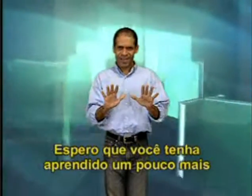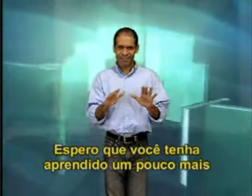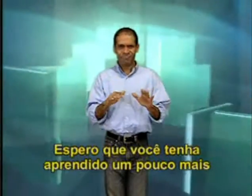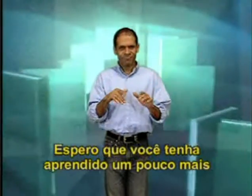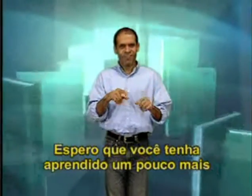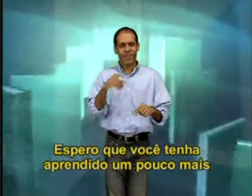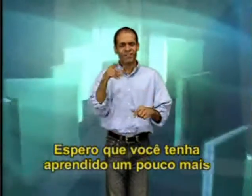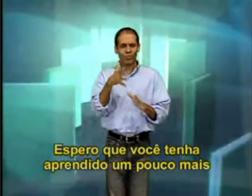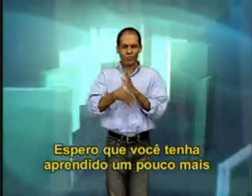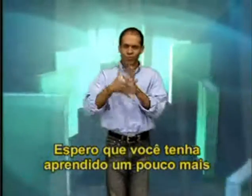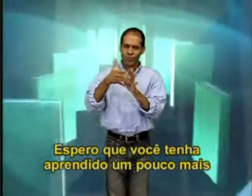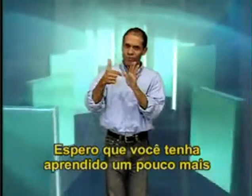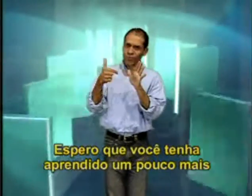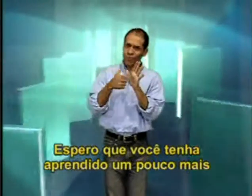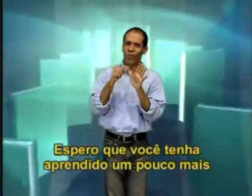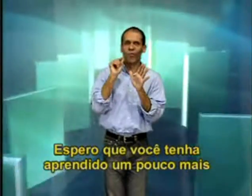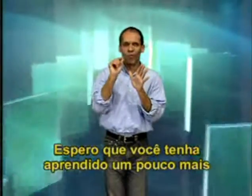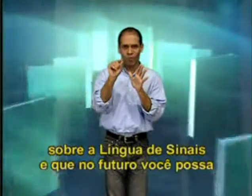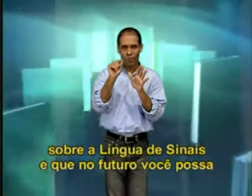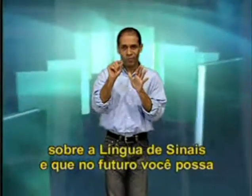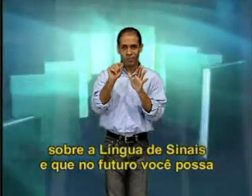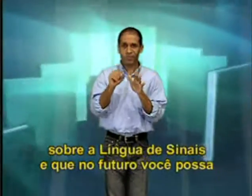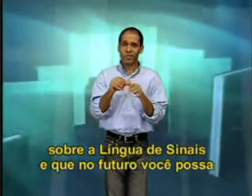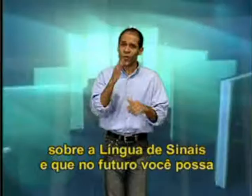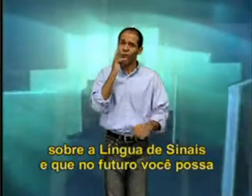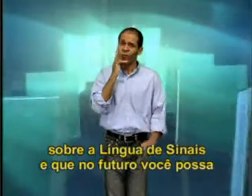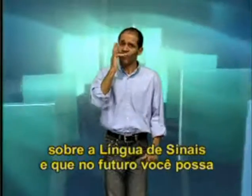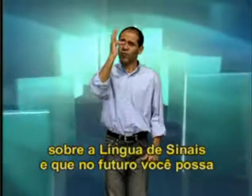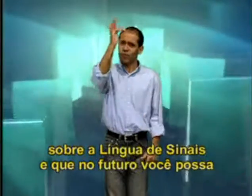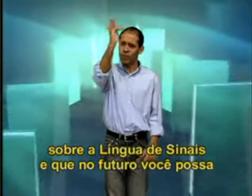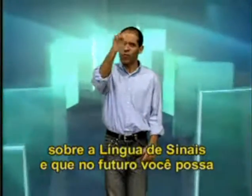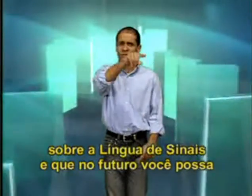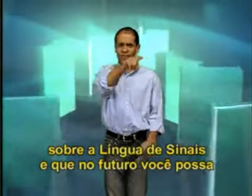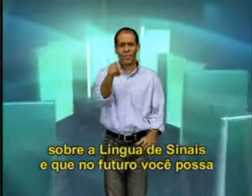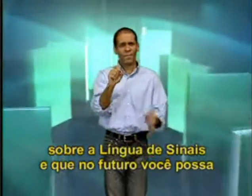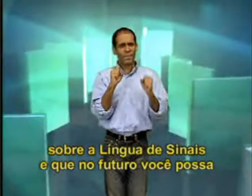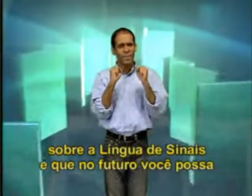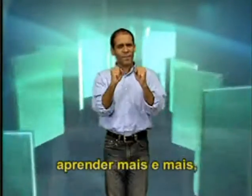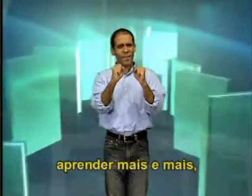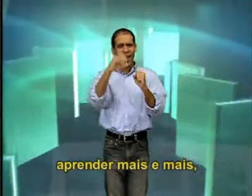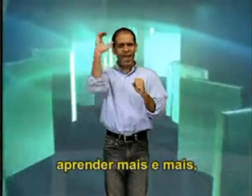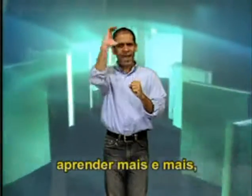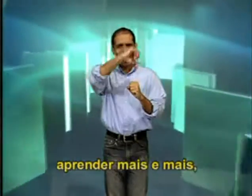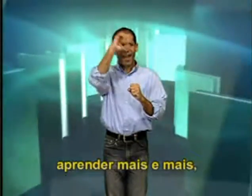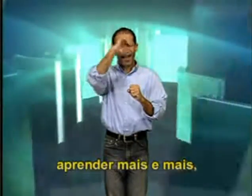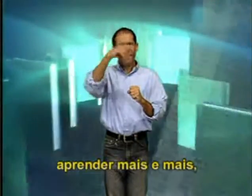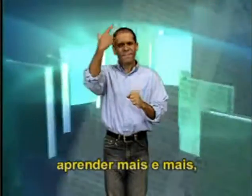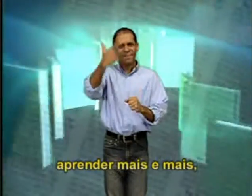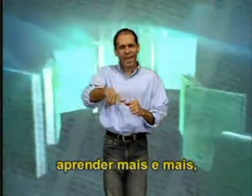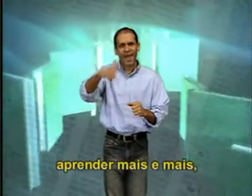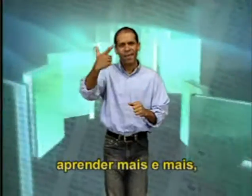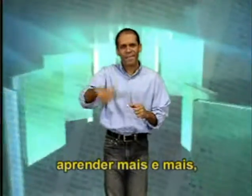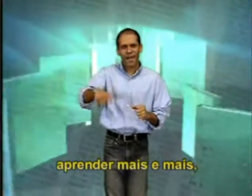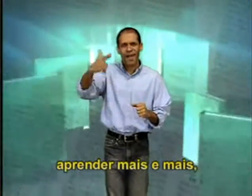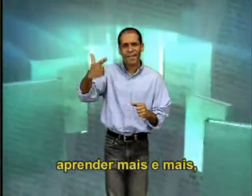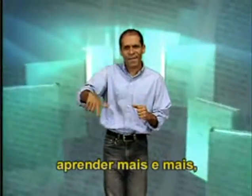Espero que você tenha aprendido um pouco mais sobre a língua de sinais e que no futuro você possa aprender mais e mais,